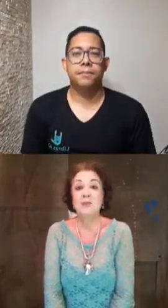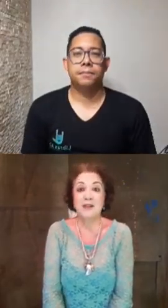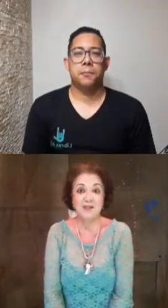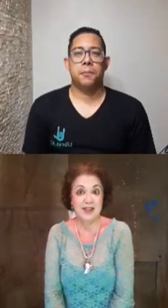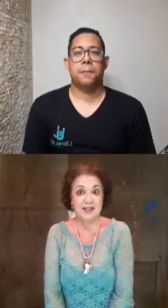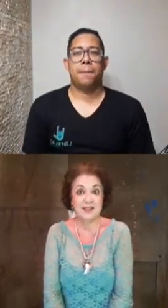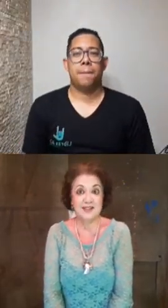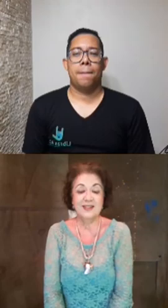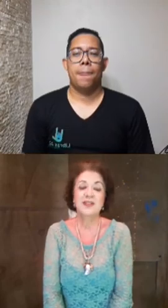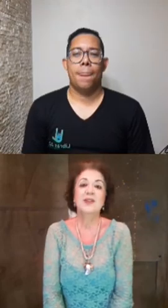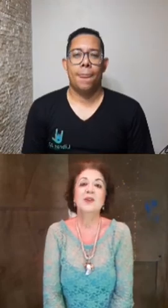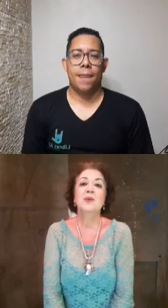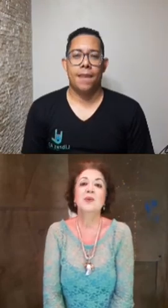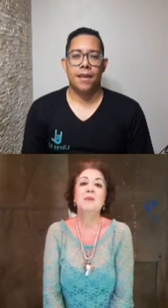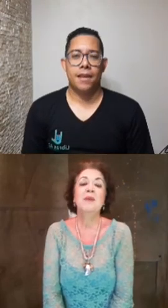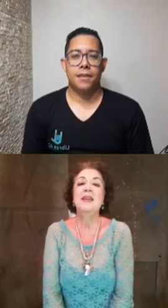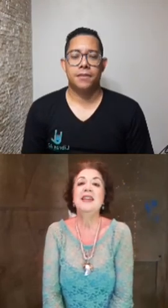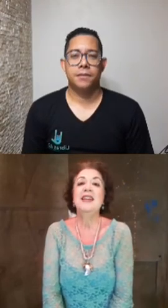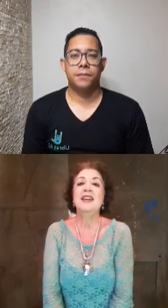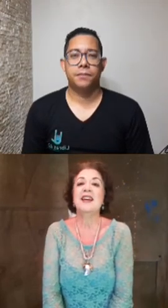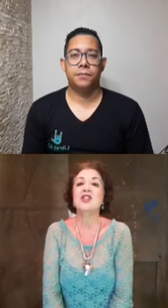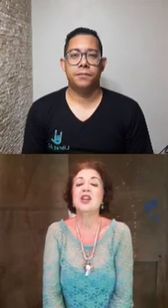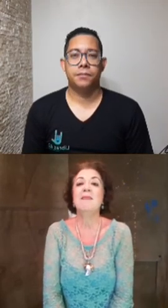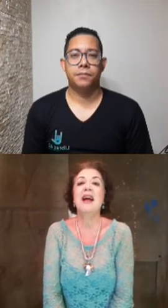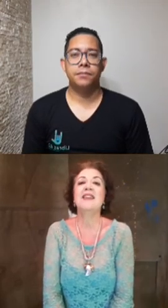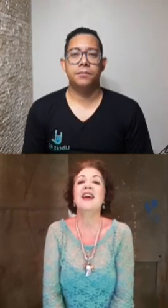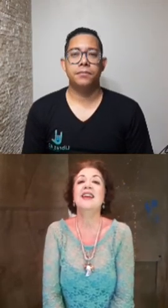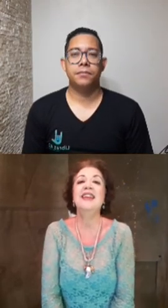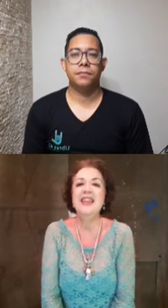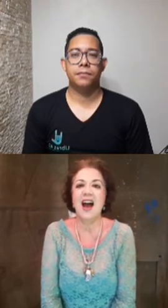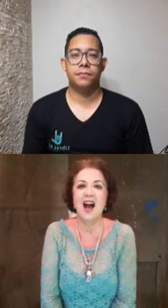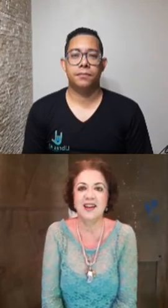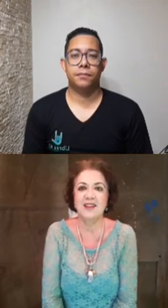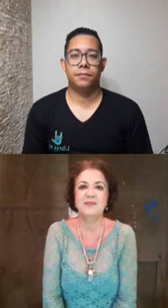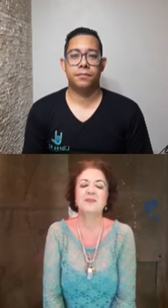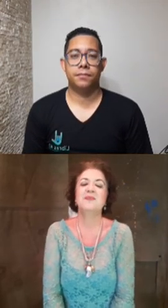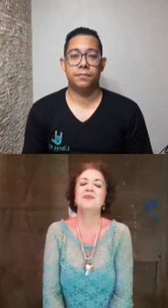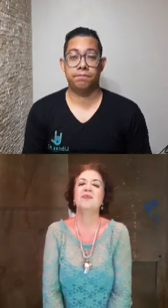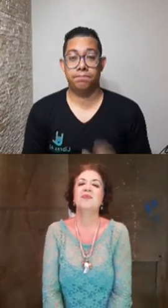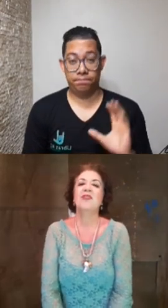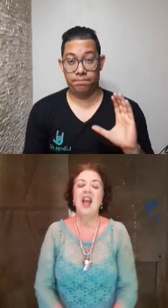Era uma vez uma menina chamada Iara.